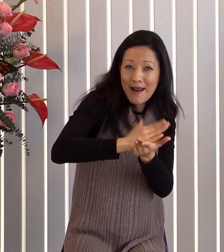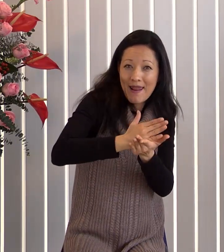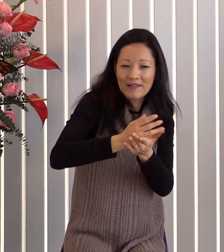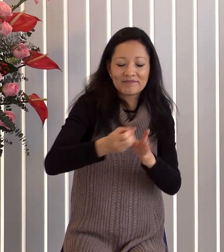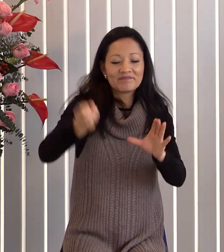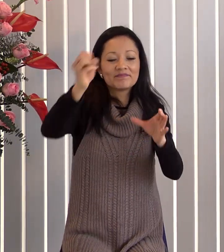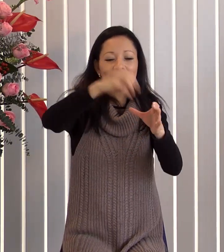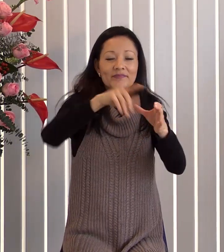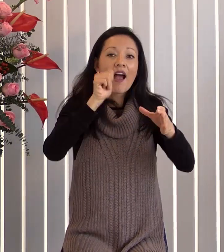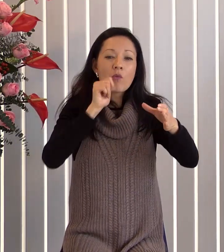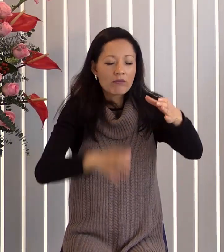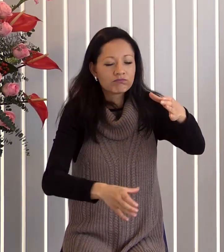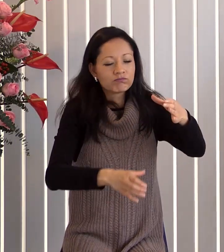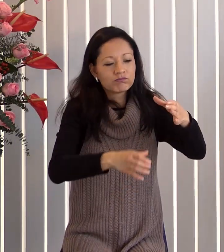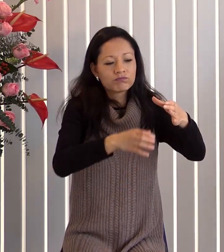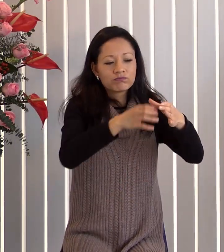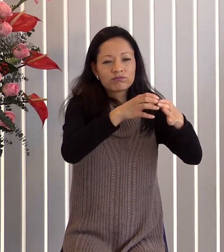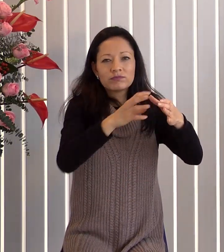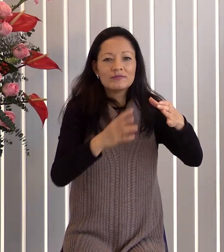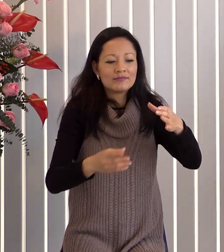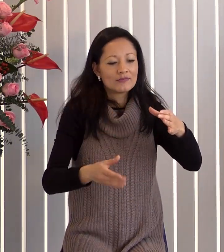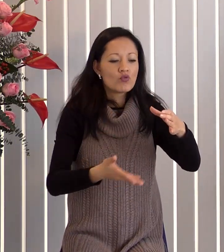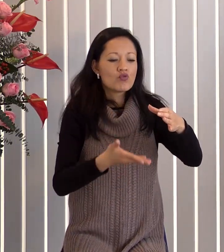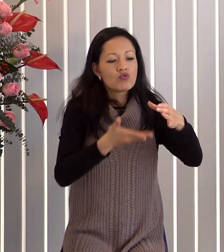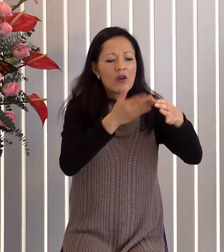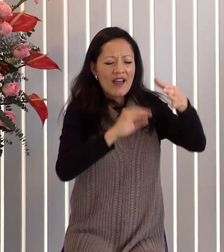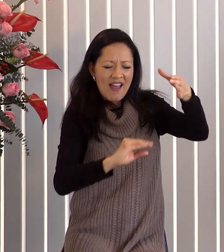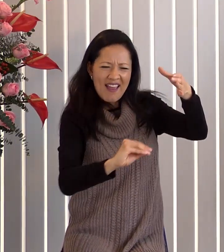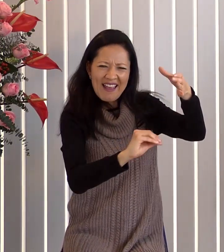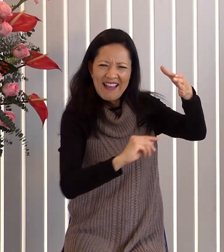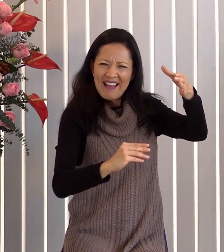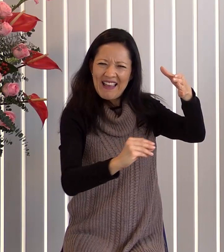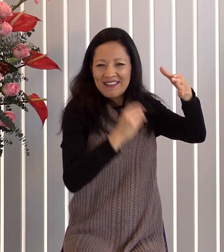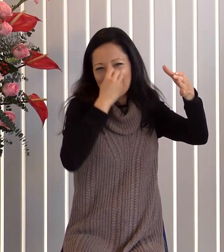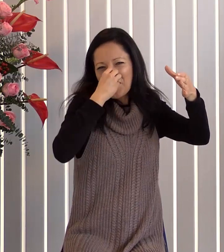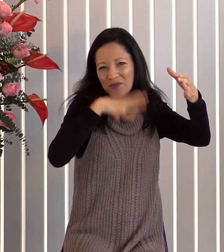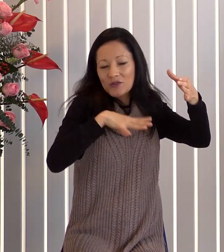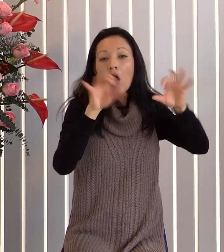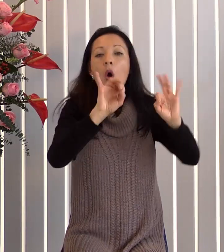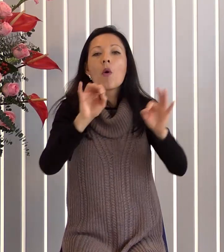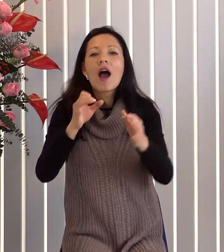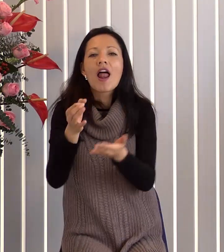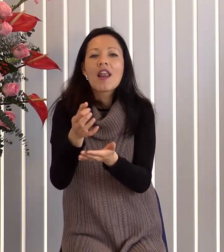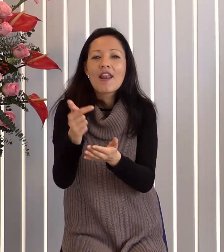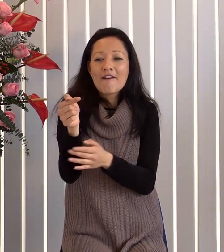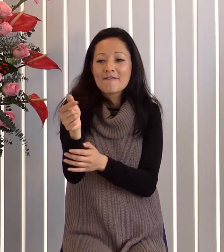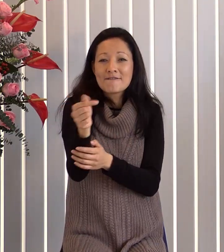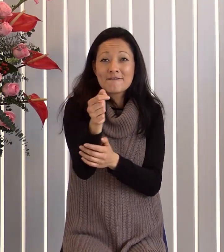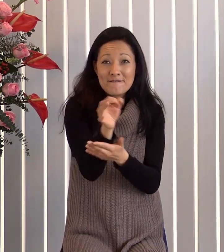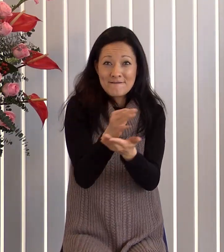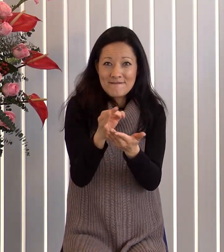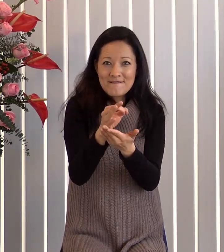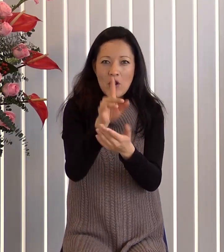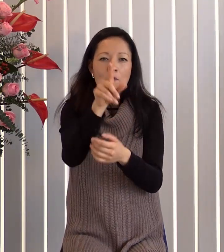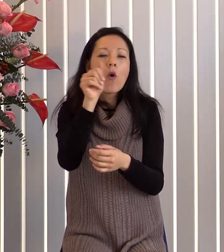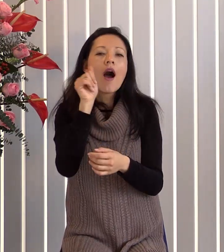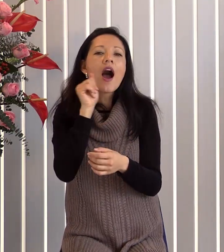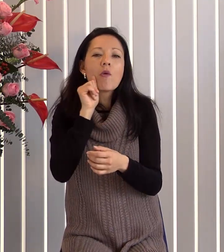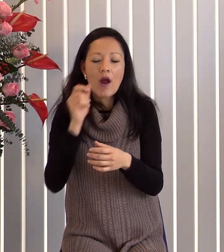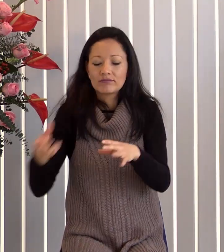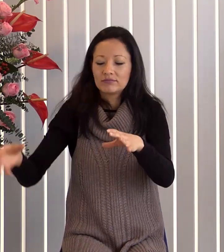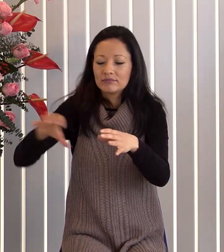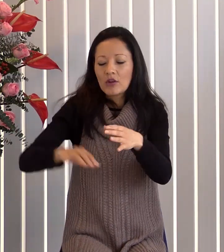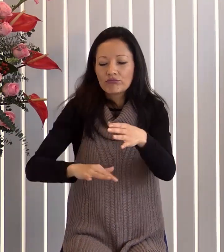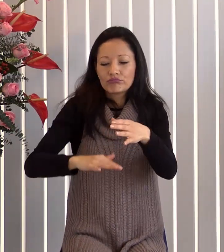hay que botarlo, no a tomar eso es basura, ¿sí? O los frijoles cuando usted los pone a remojar, les estoy colocando unos ejemplos bien